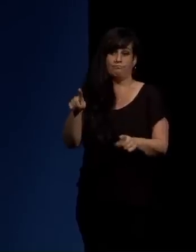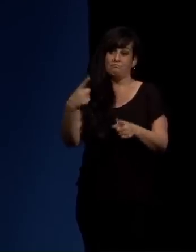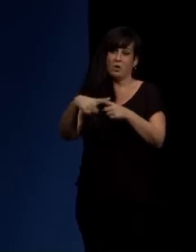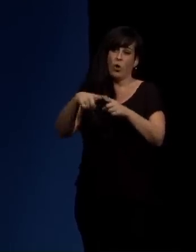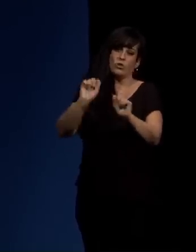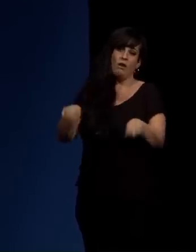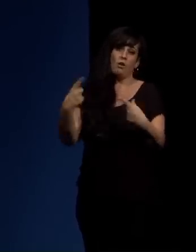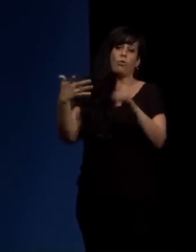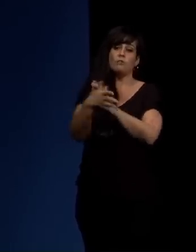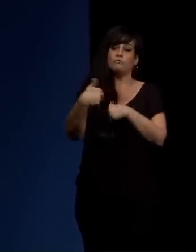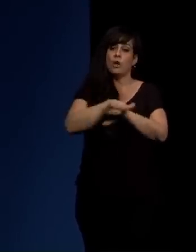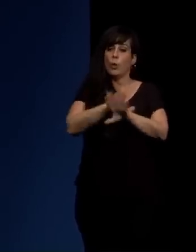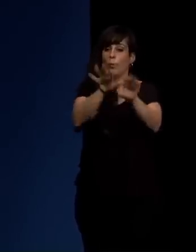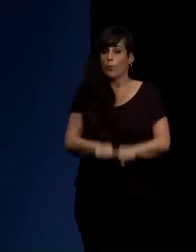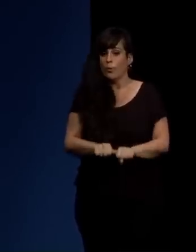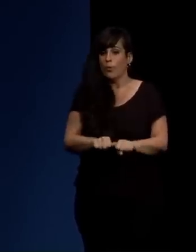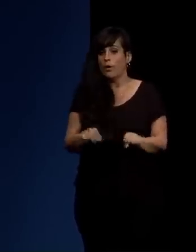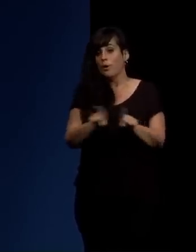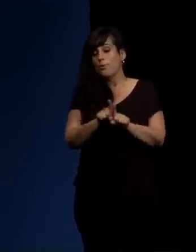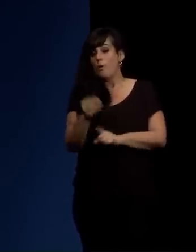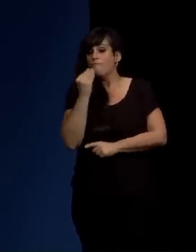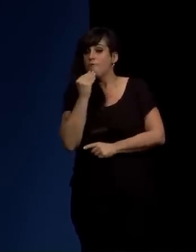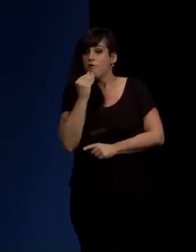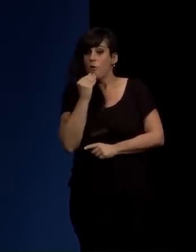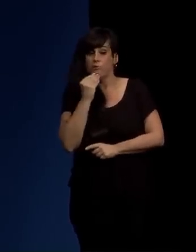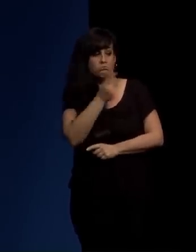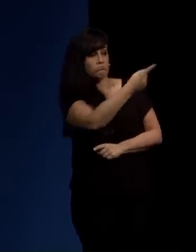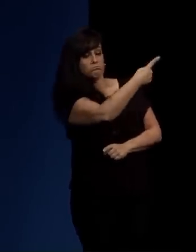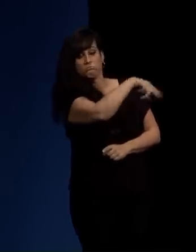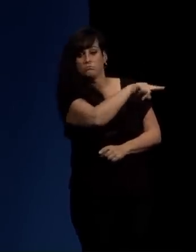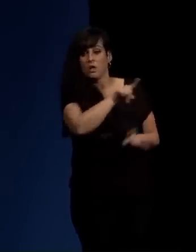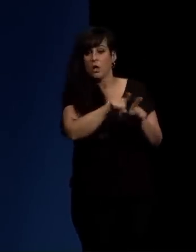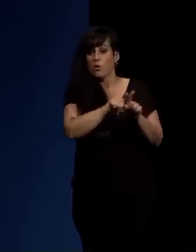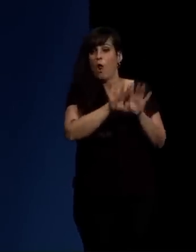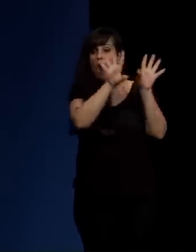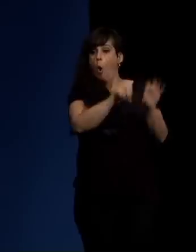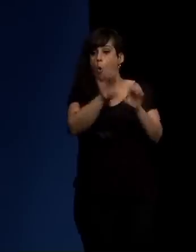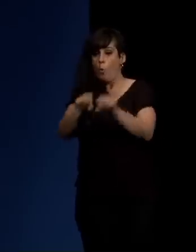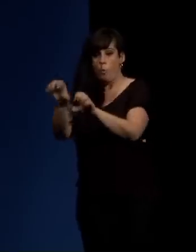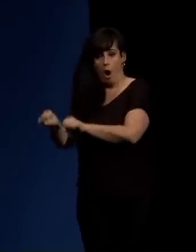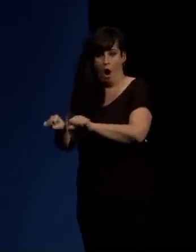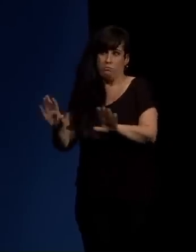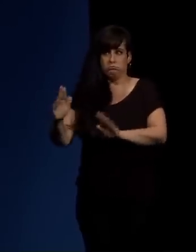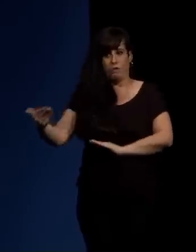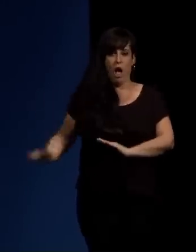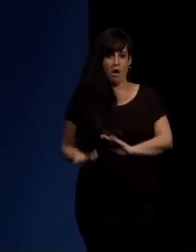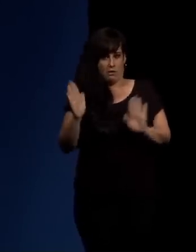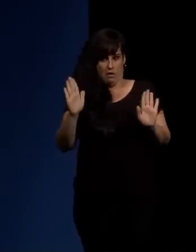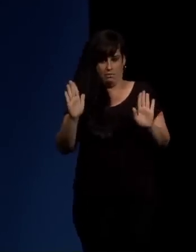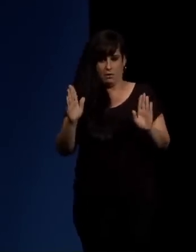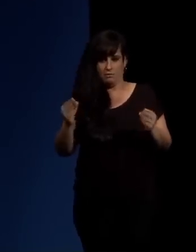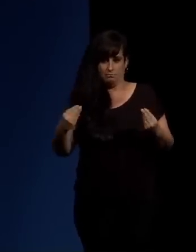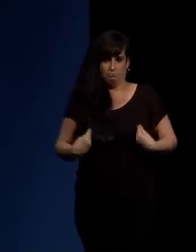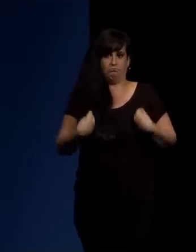goberno, e cousas como Ferrol en Común son accidentes, son ocupas das institucións. É o estado natural das cousas. A mí lémbrame a